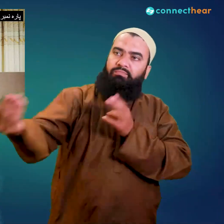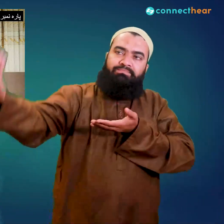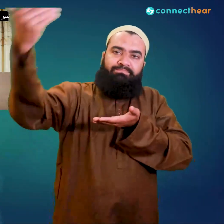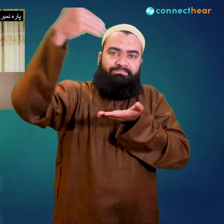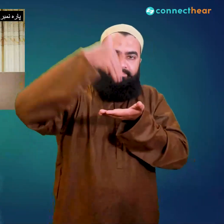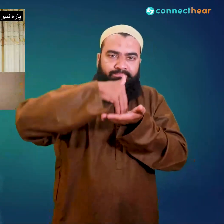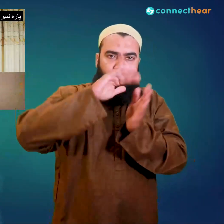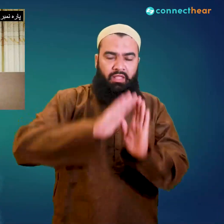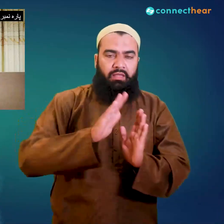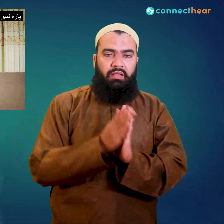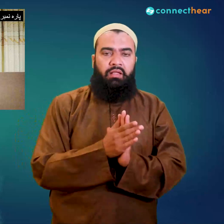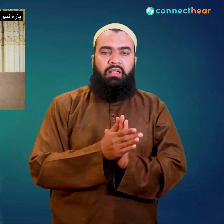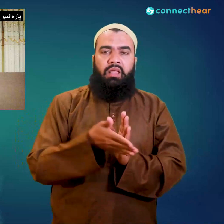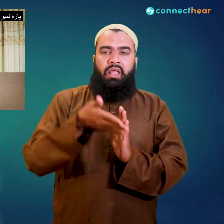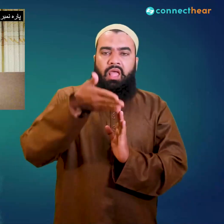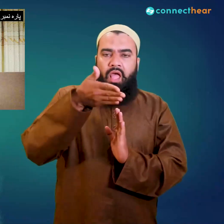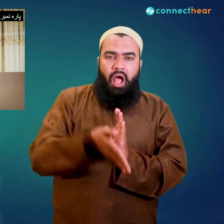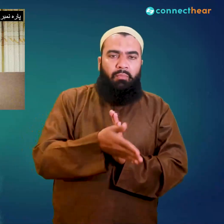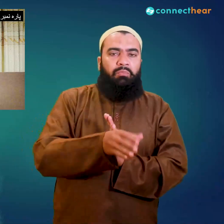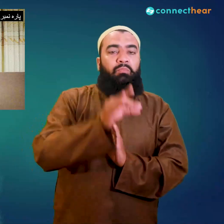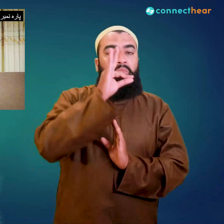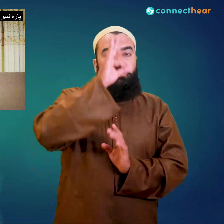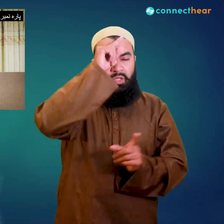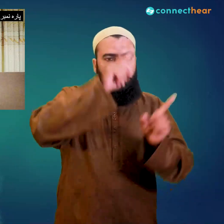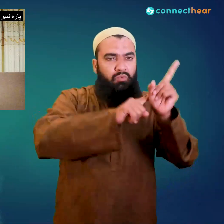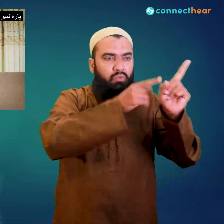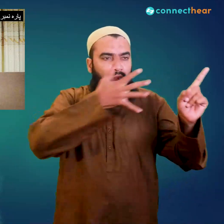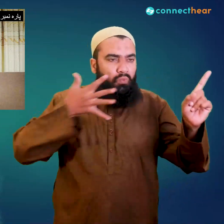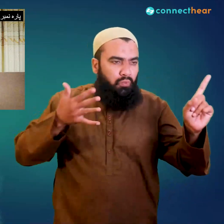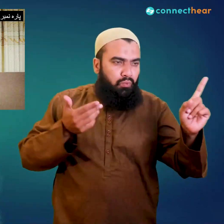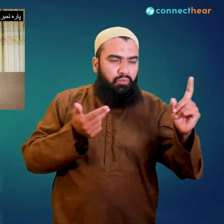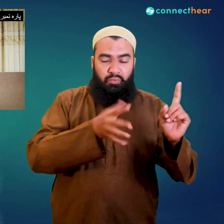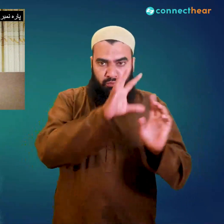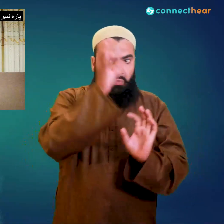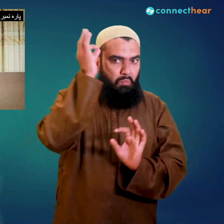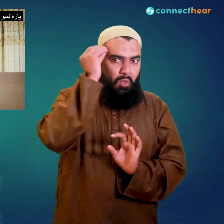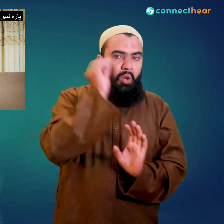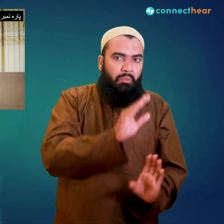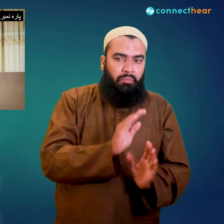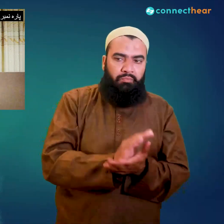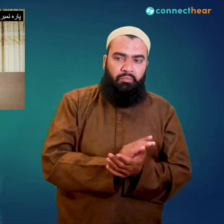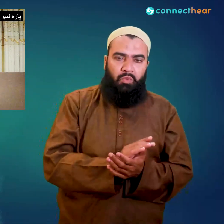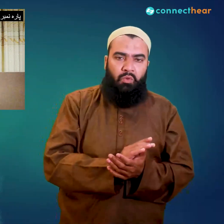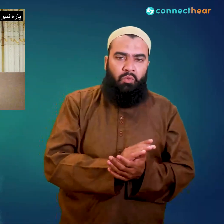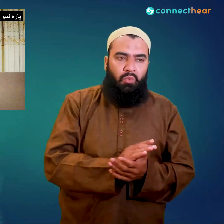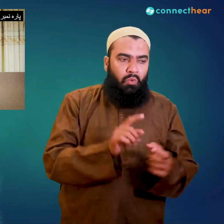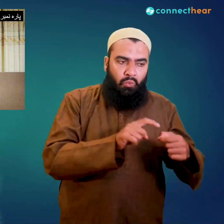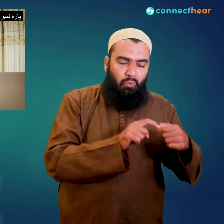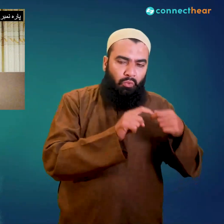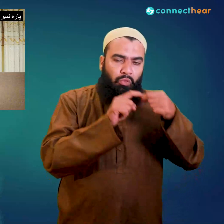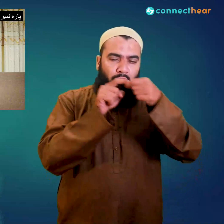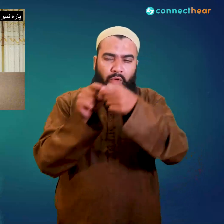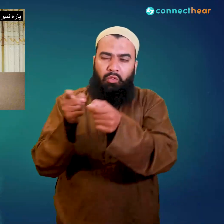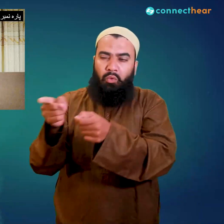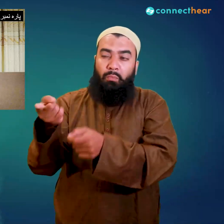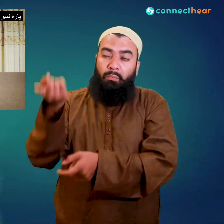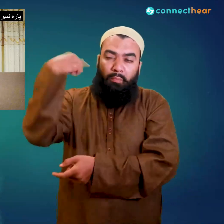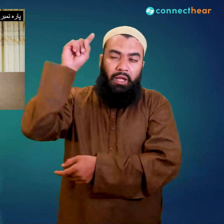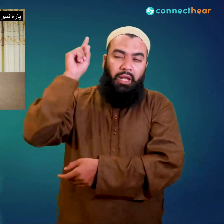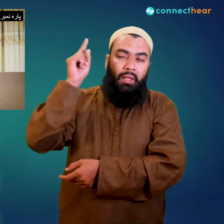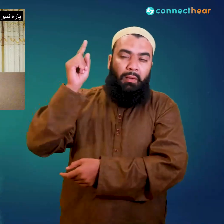علیہ السلام اپنے بھائیوں سے کہتے ہیں کیا تم اس معاملے کو جانتے ہو جو تم نے اپنے بھائی یوسف کے ساتھ کیا